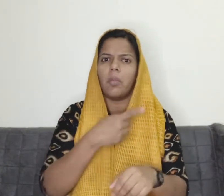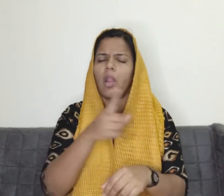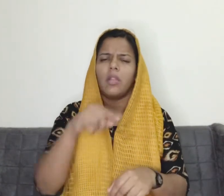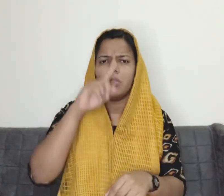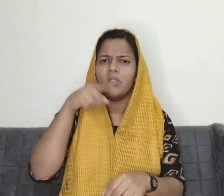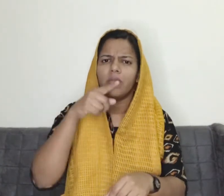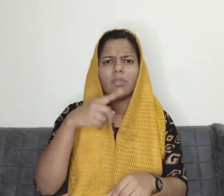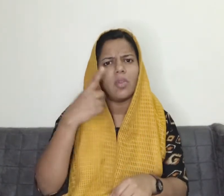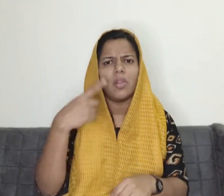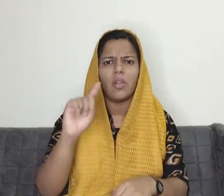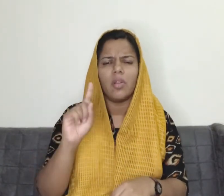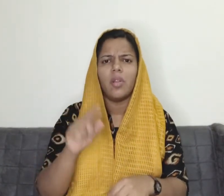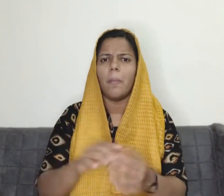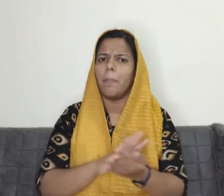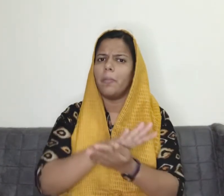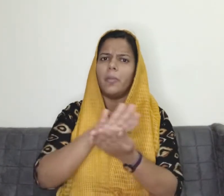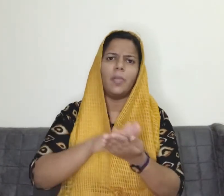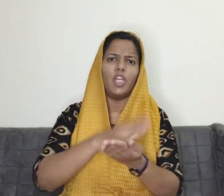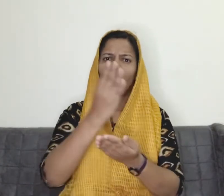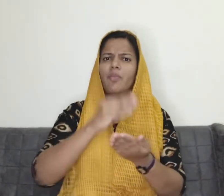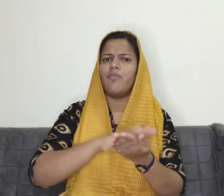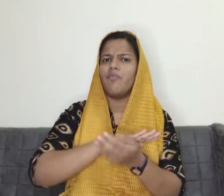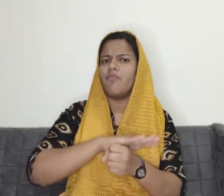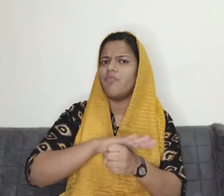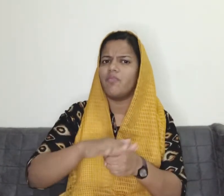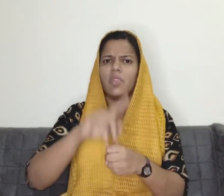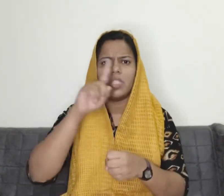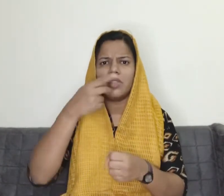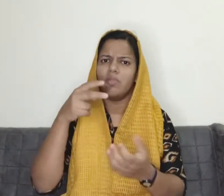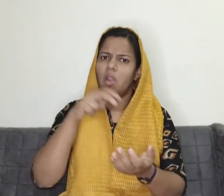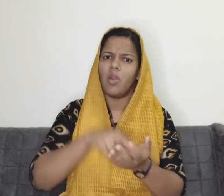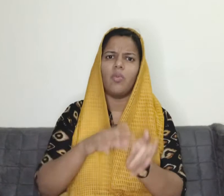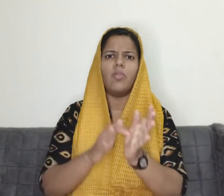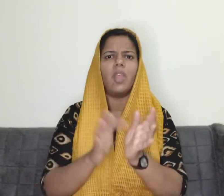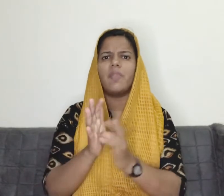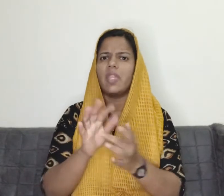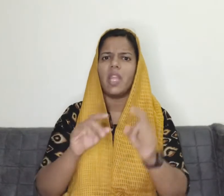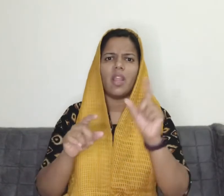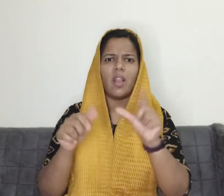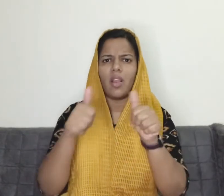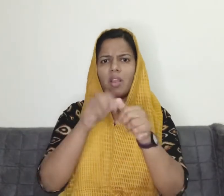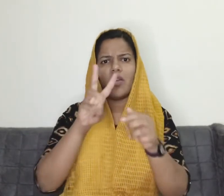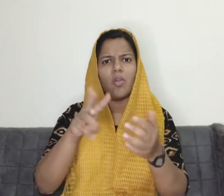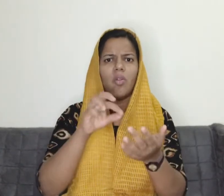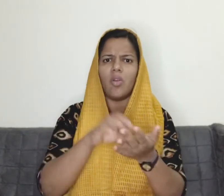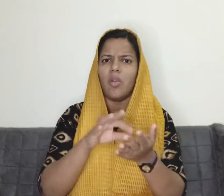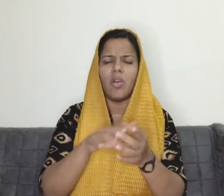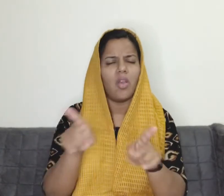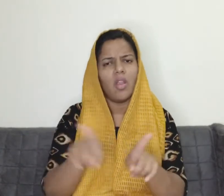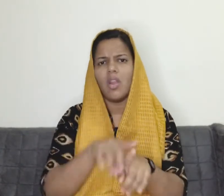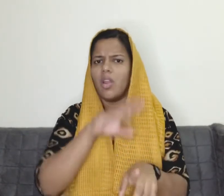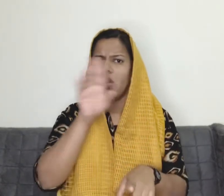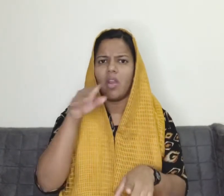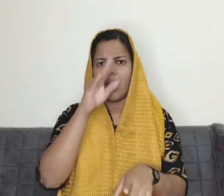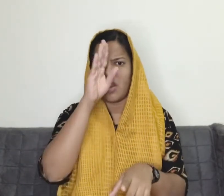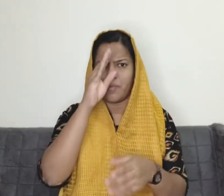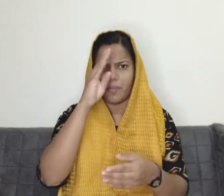ജീവിക്കുന്നുണ്ടോ? പരിശുദ്ധാത്മാവിൻ്റെ നിറവിലാണോ ജീവിക്കുന്നത്? ദൈവവചനത്തിൻ്റെ വ്യവസ്ഥ പ്രകാരമാണോ ജീവിക്കുന്നത്? ആമേൻ. കർത്താവിൻ്റെ